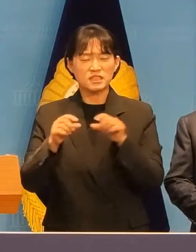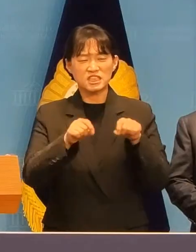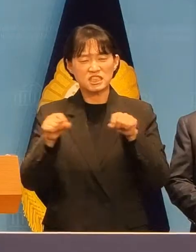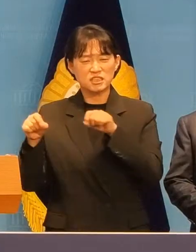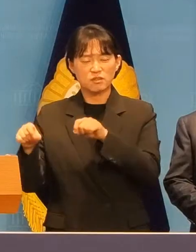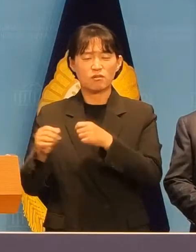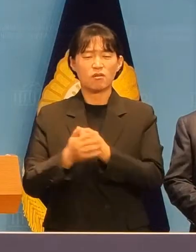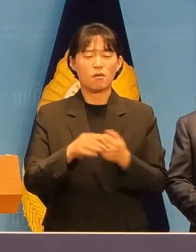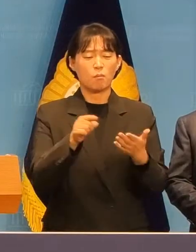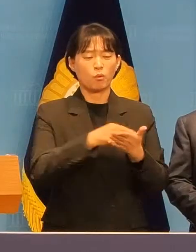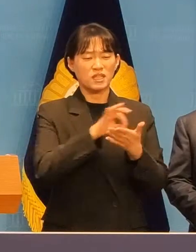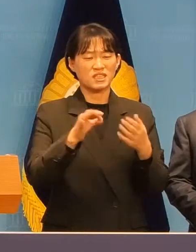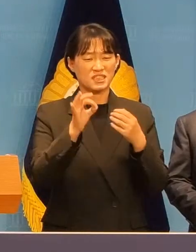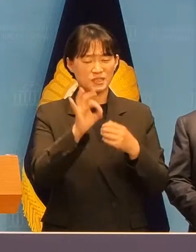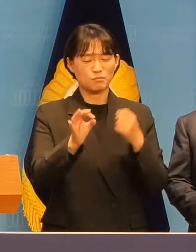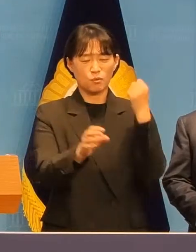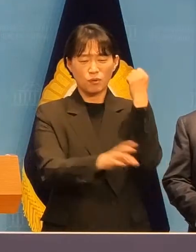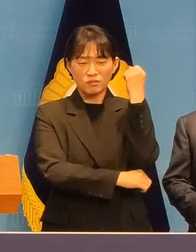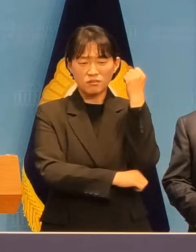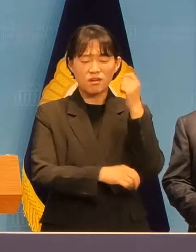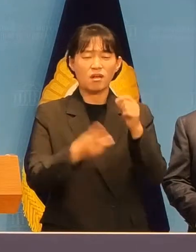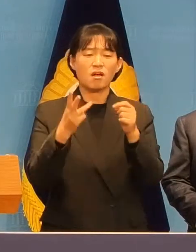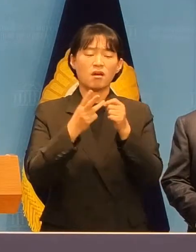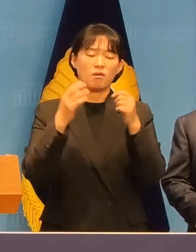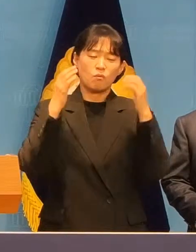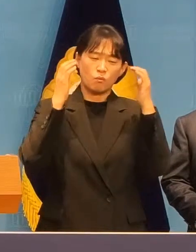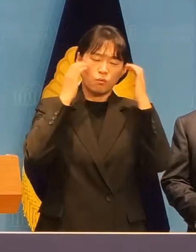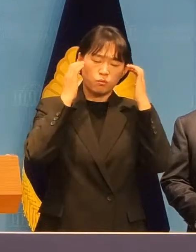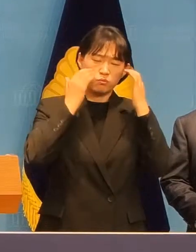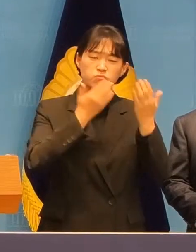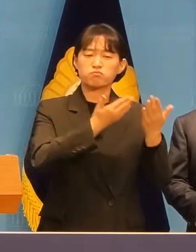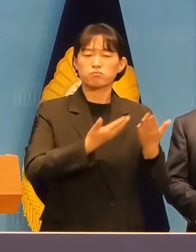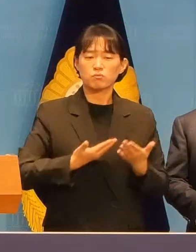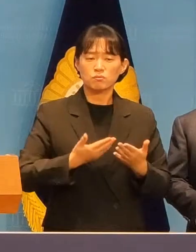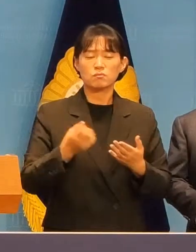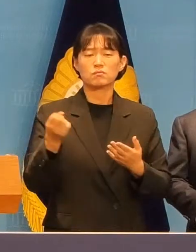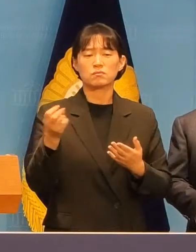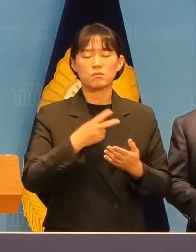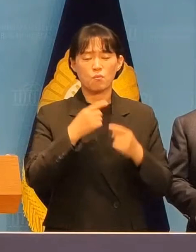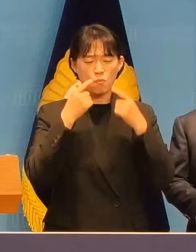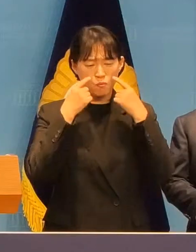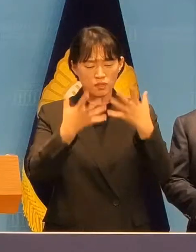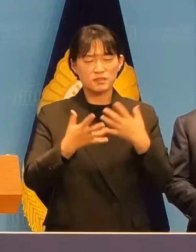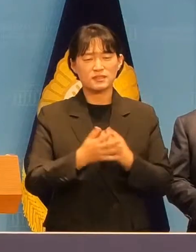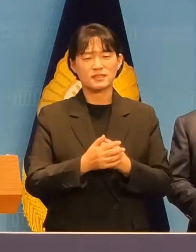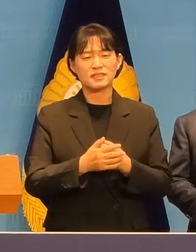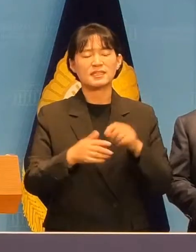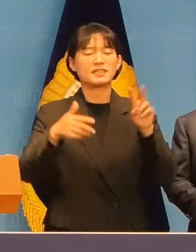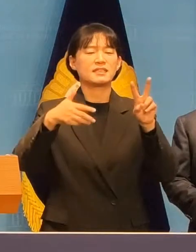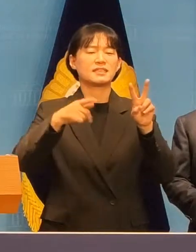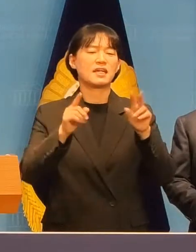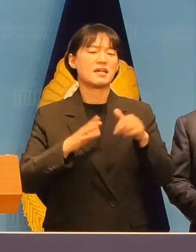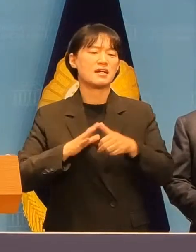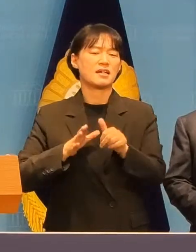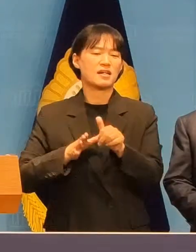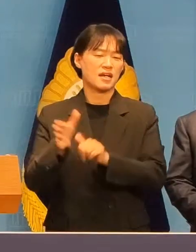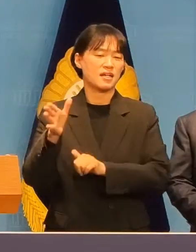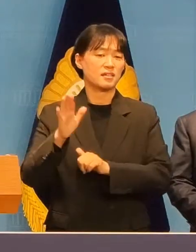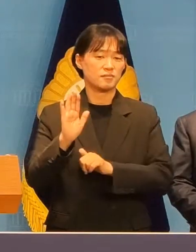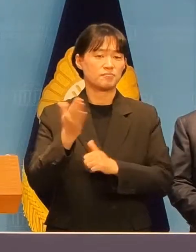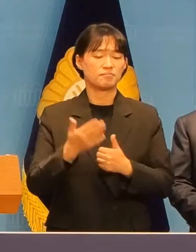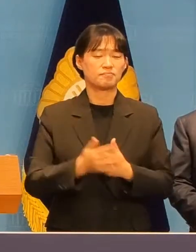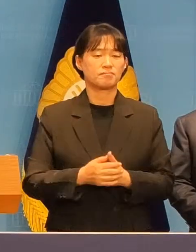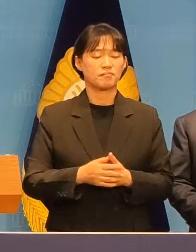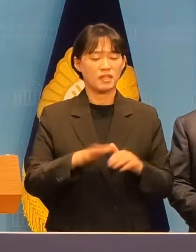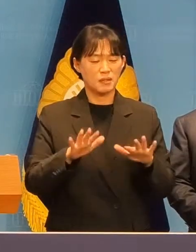보상금 횡령이라는 세 번째 고통을 안긴 것이며 명백한 2차 가해입니다.